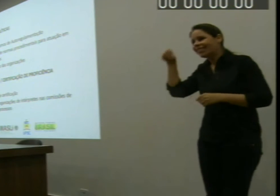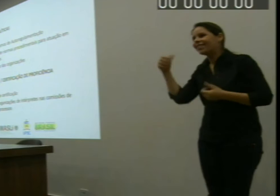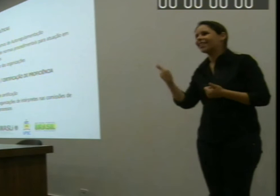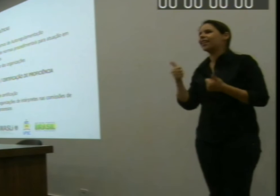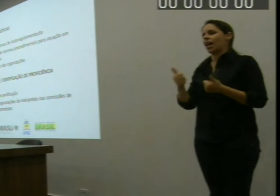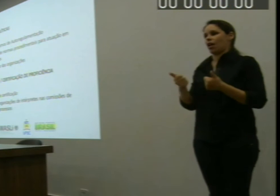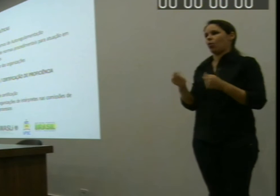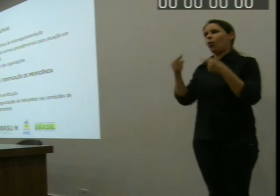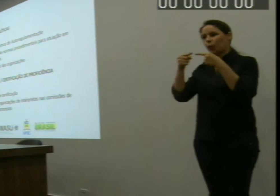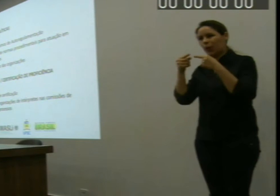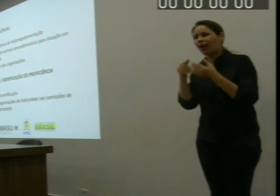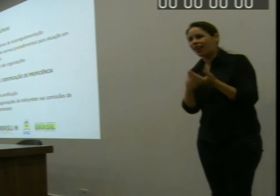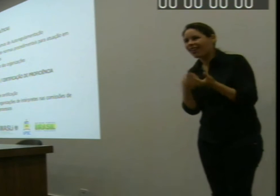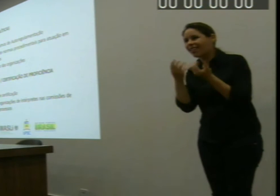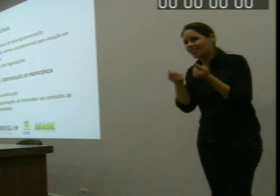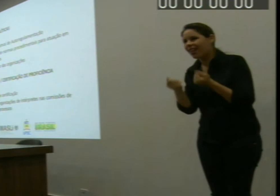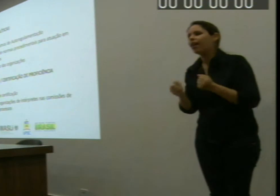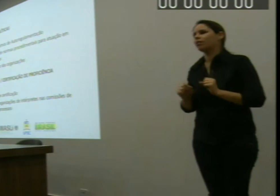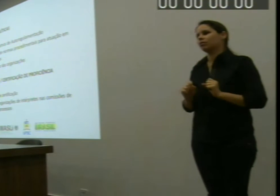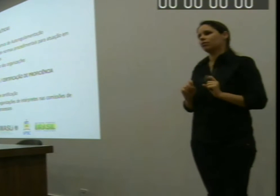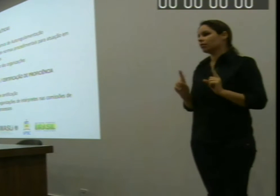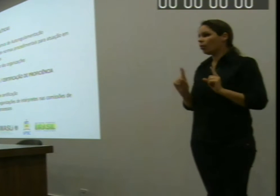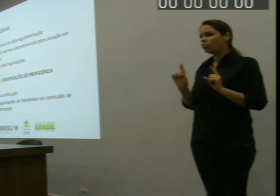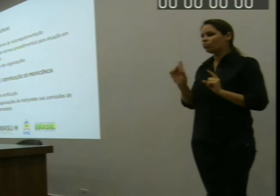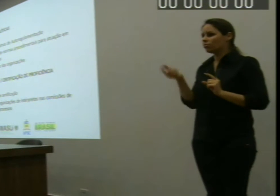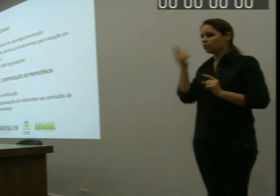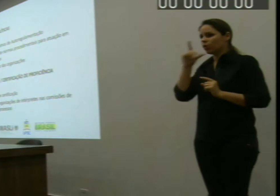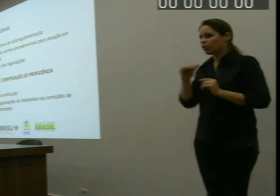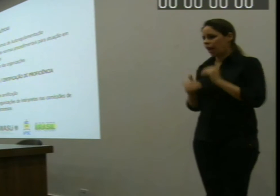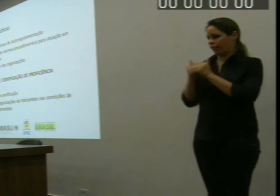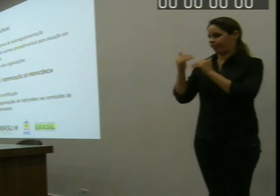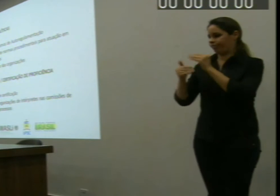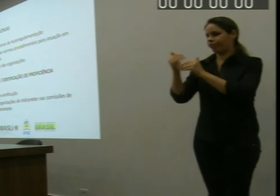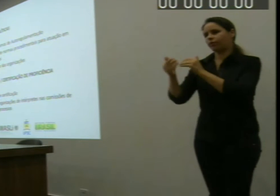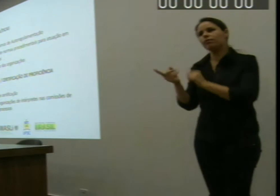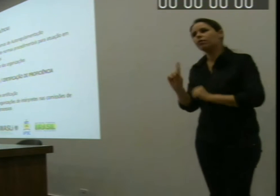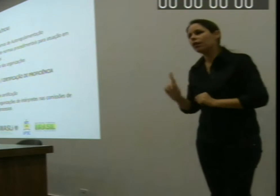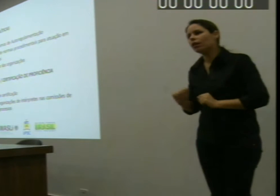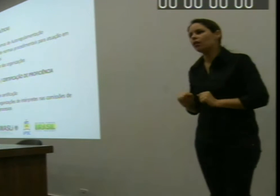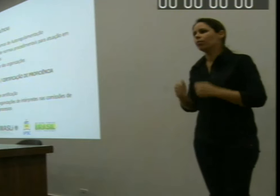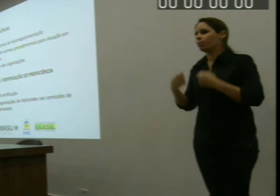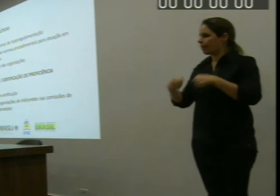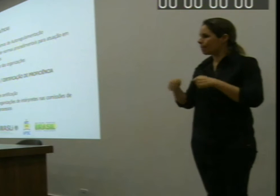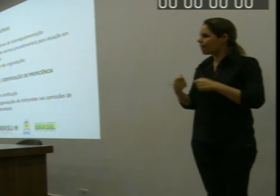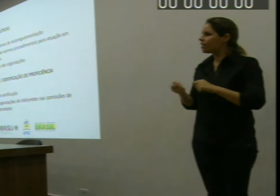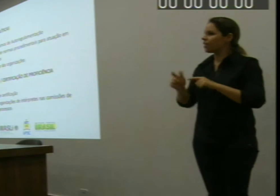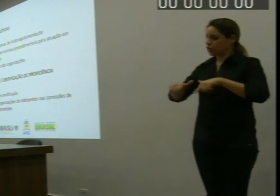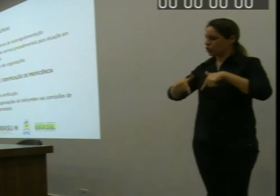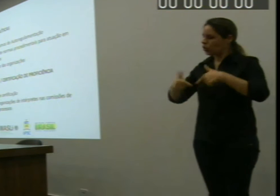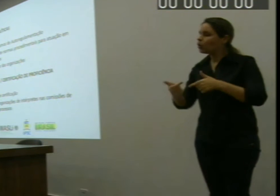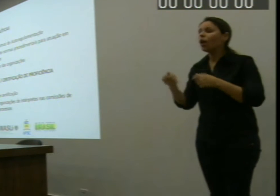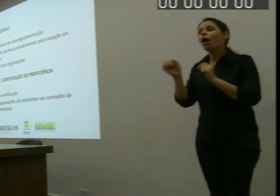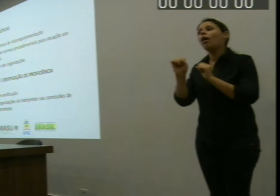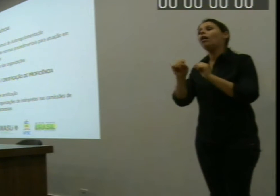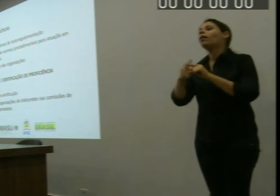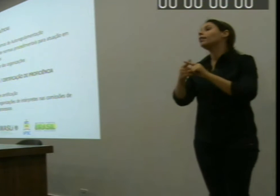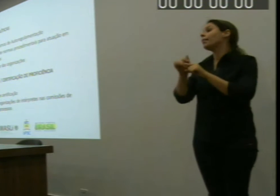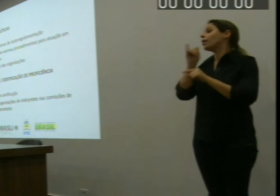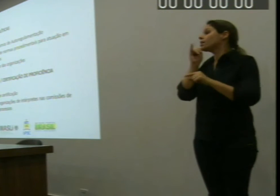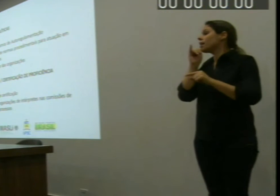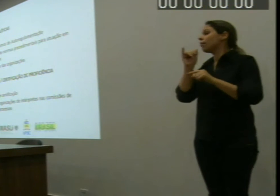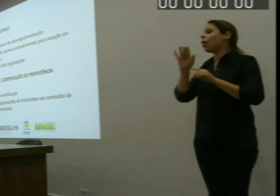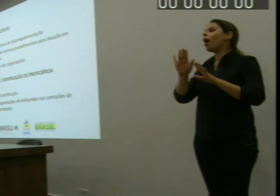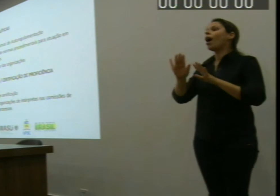concordo não mantém ela autossustentável muitas vezes também dar uma quantidade de dinheiro não significa que você vai